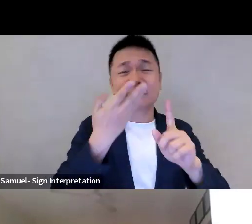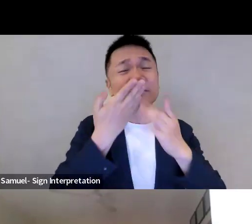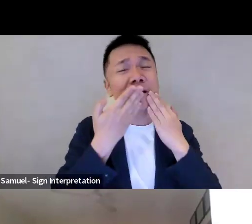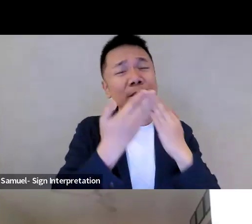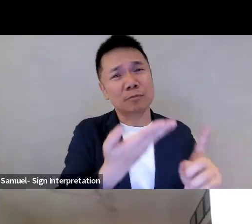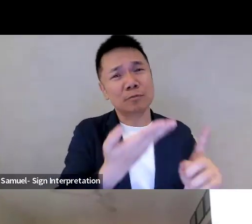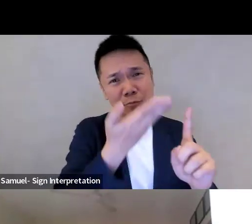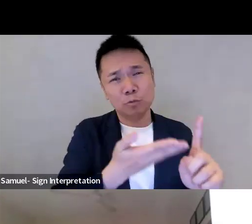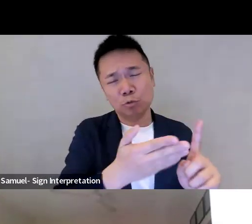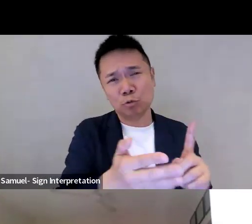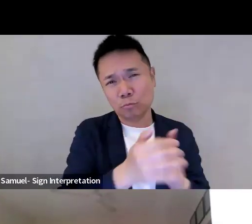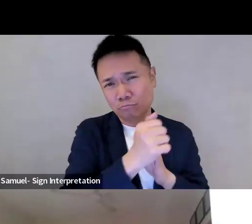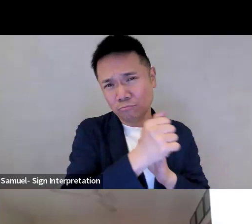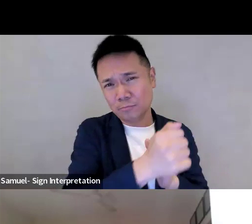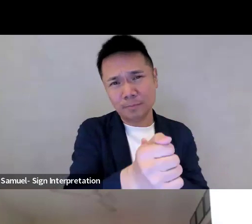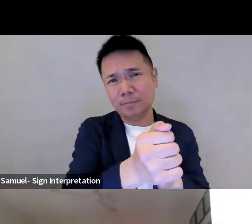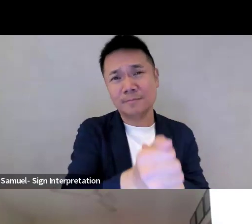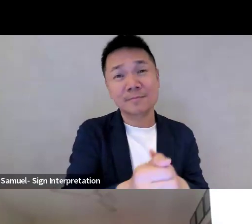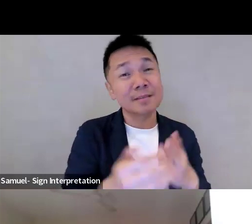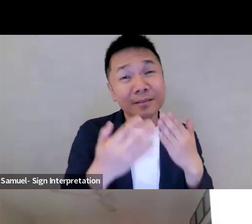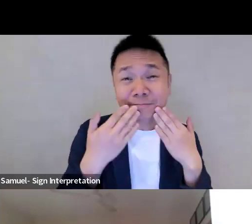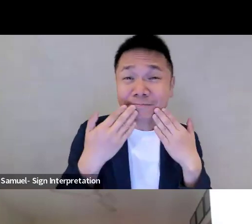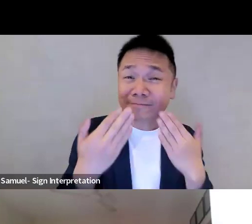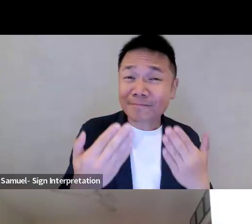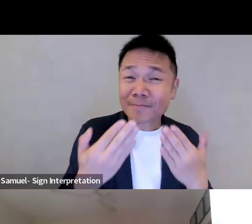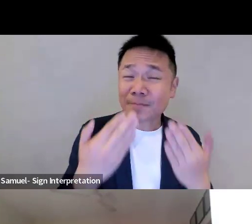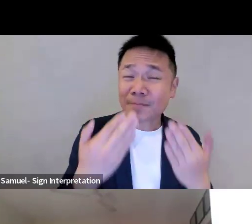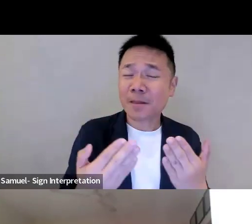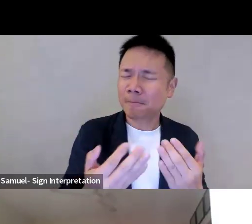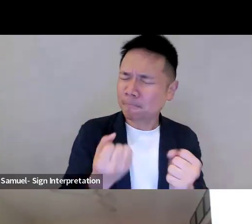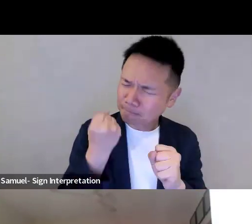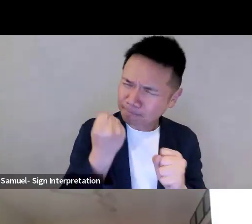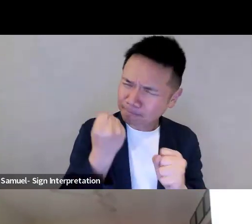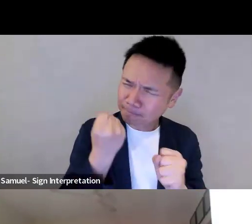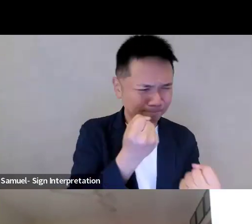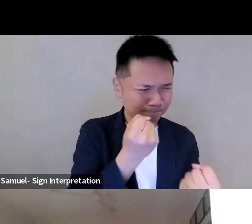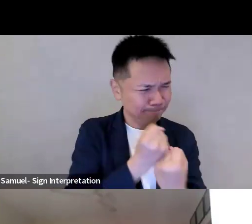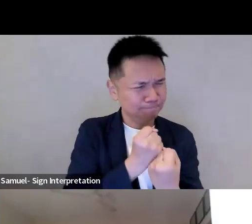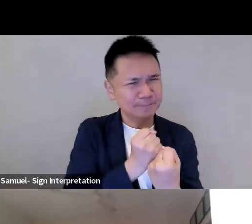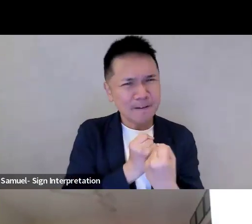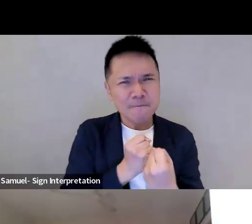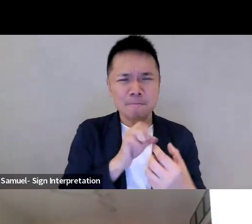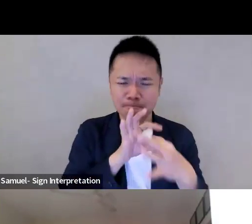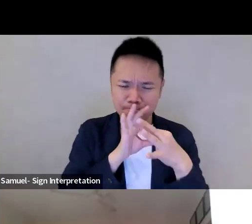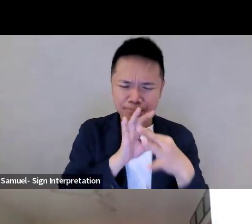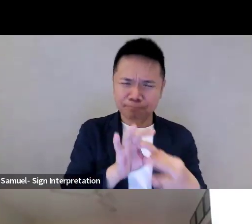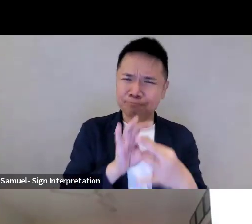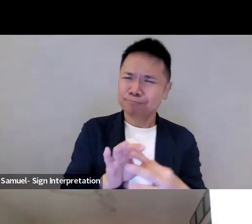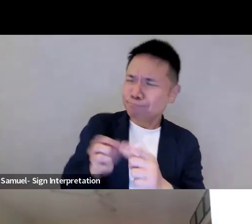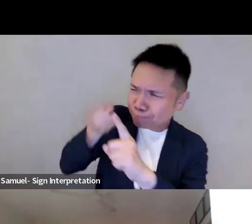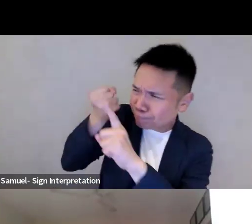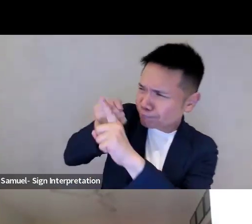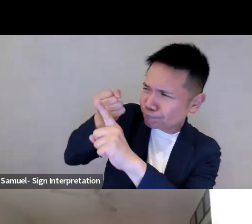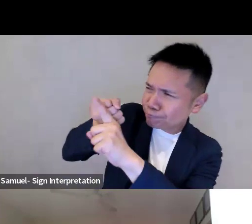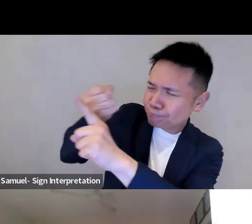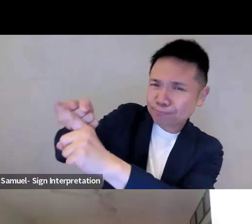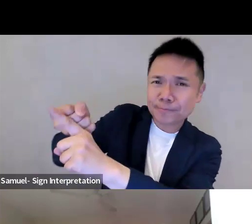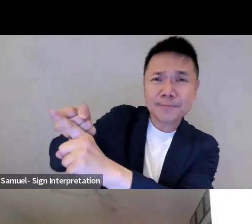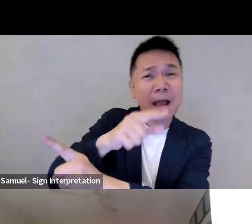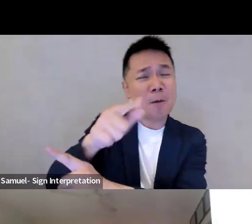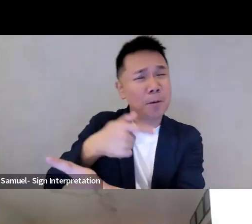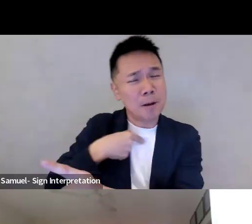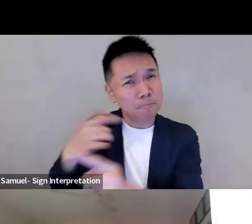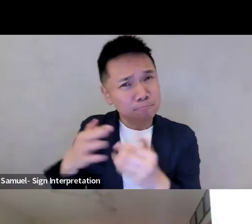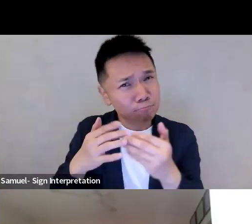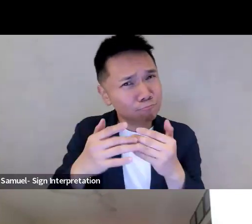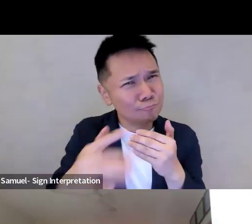神，给我抗战的勇气，给我看到我带路，也感